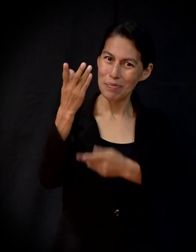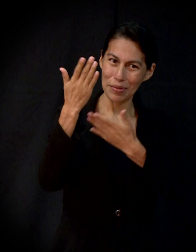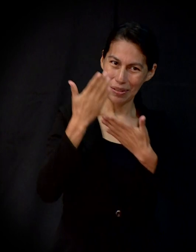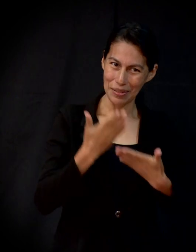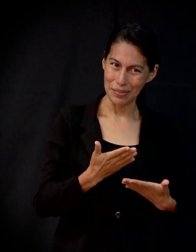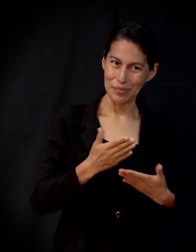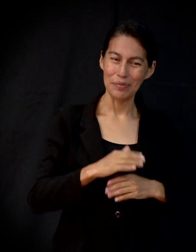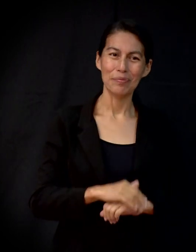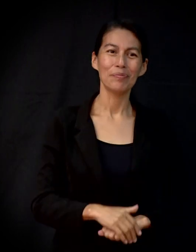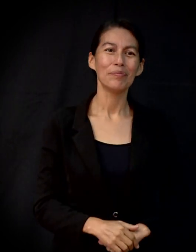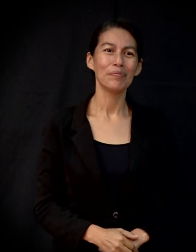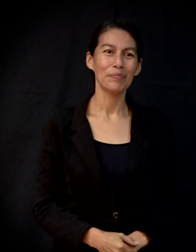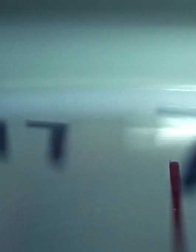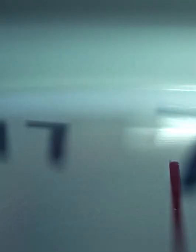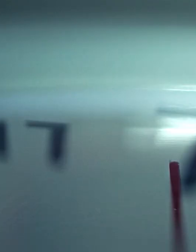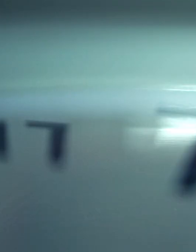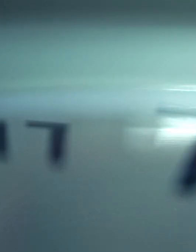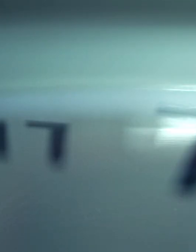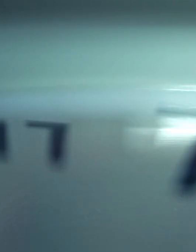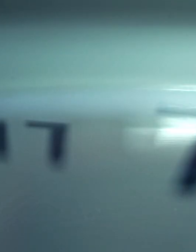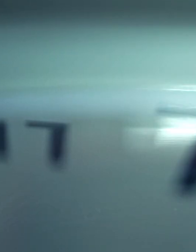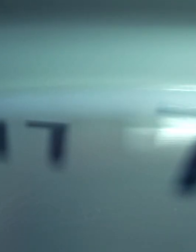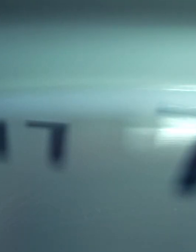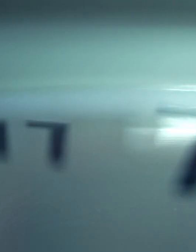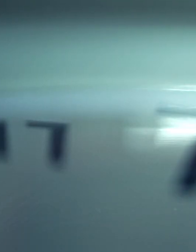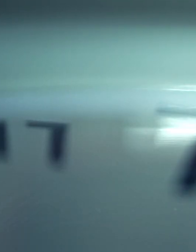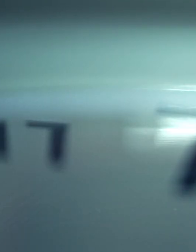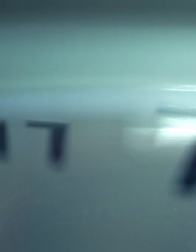de paz. Bienvenidos.